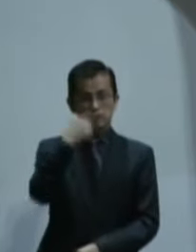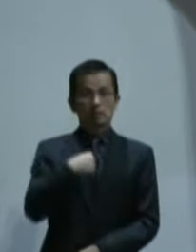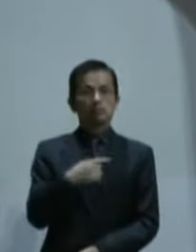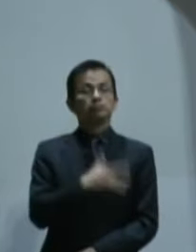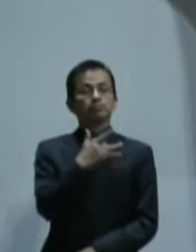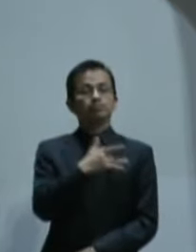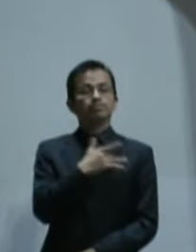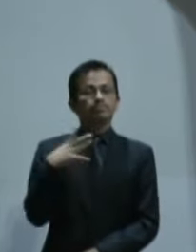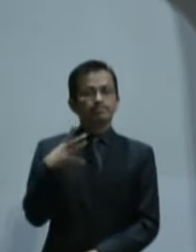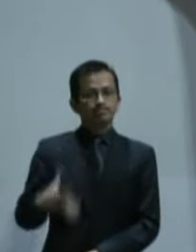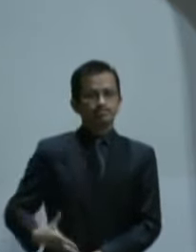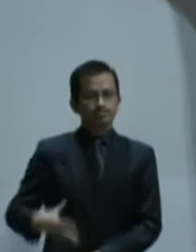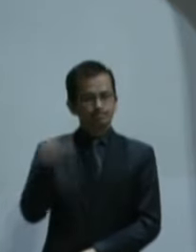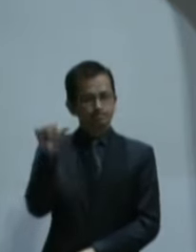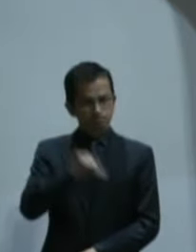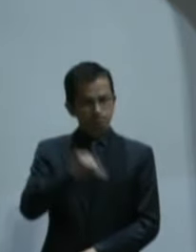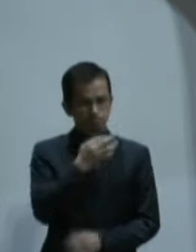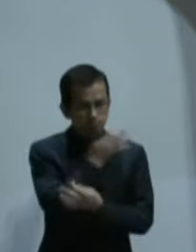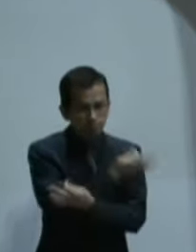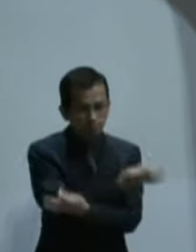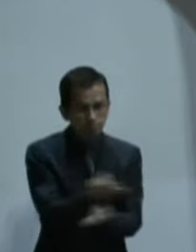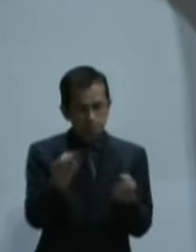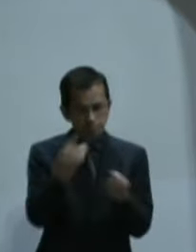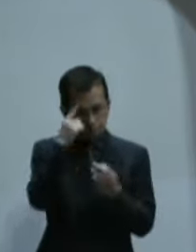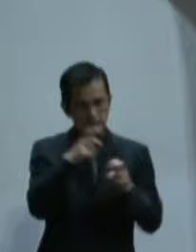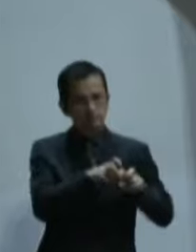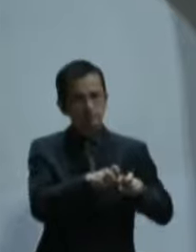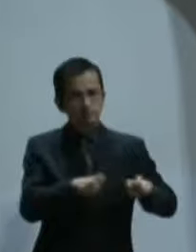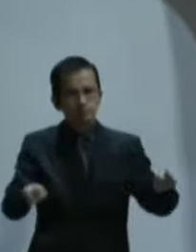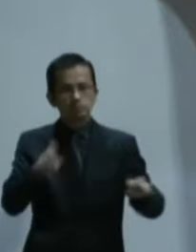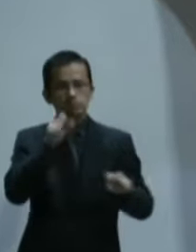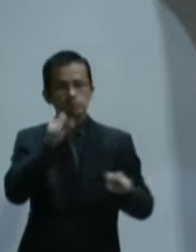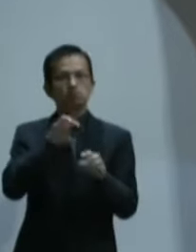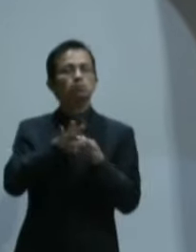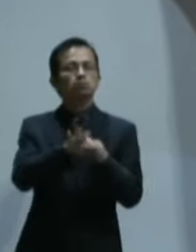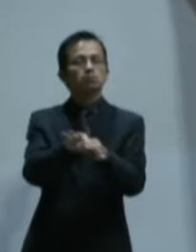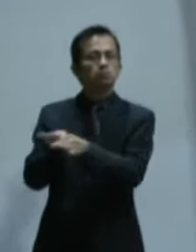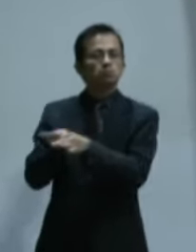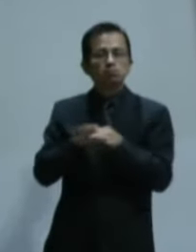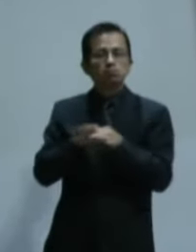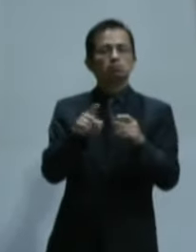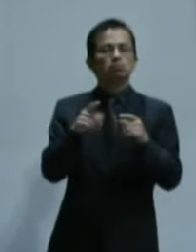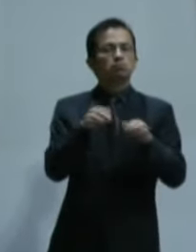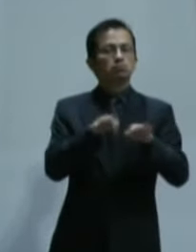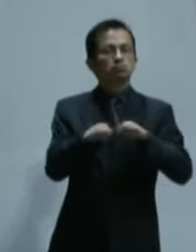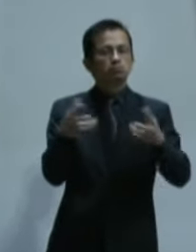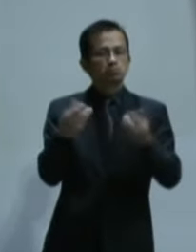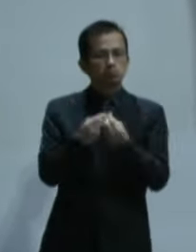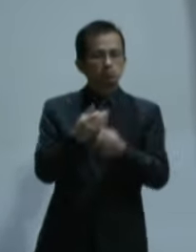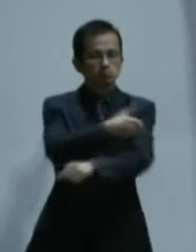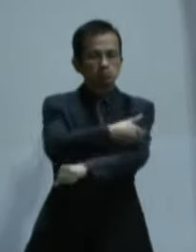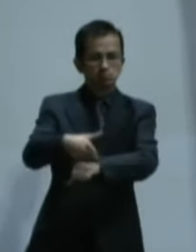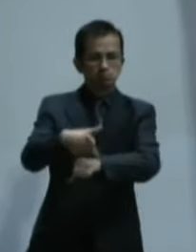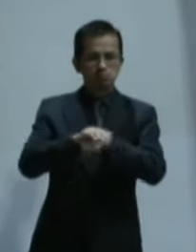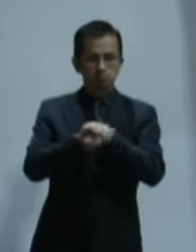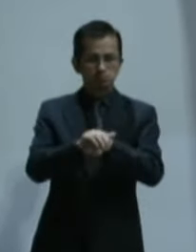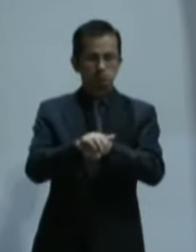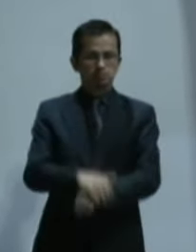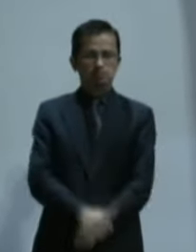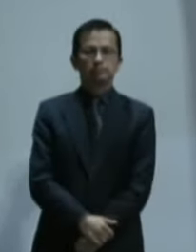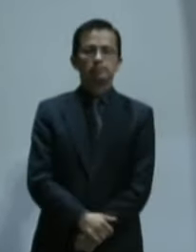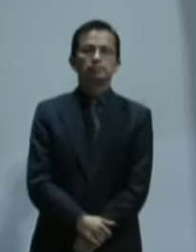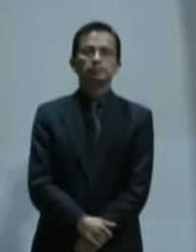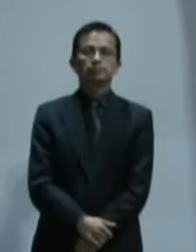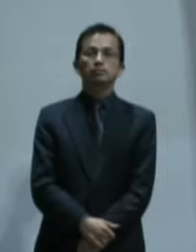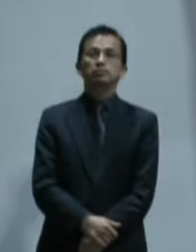poder dirigir unas palabras a los miembros del presidium aliados colaboradores familia y amigos a